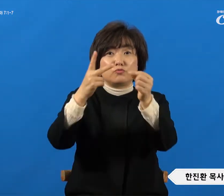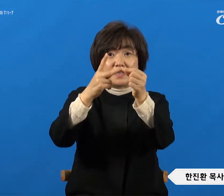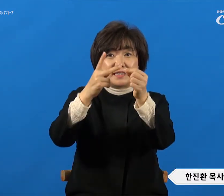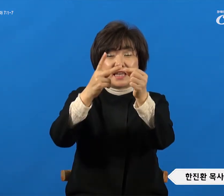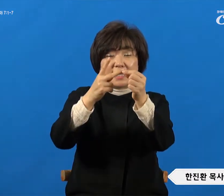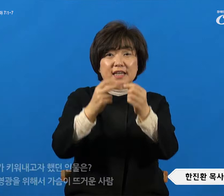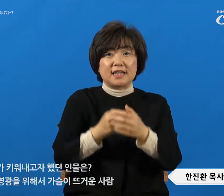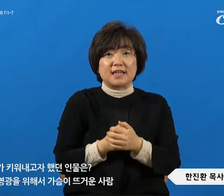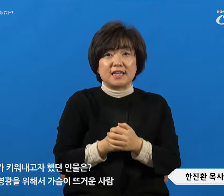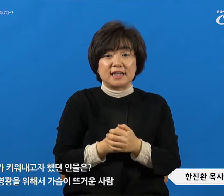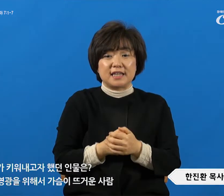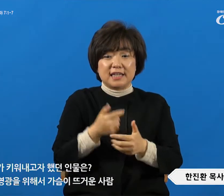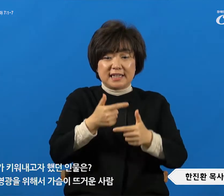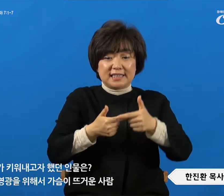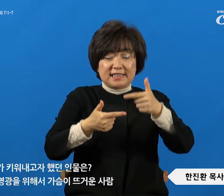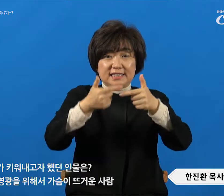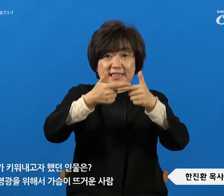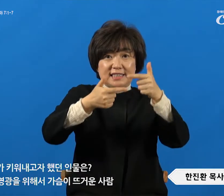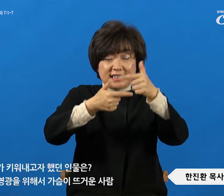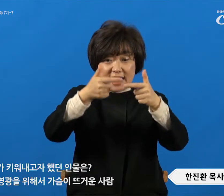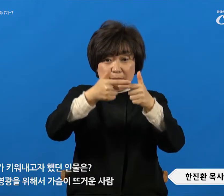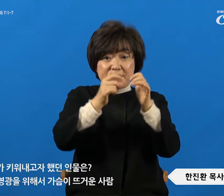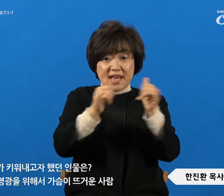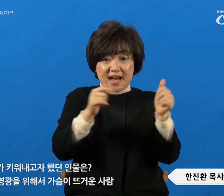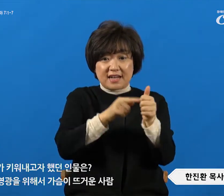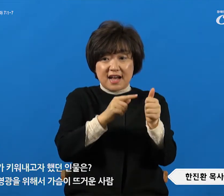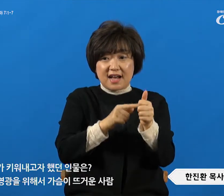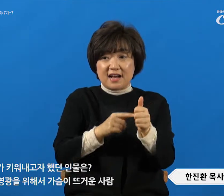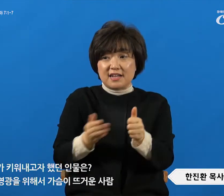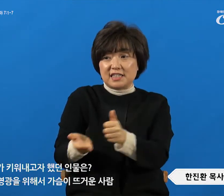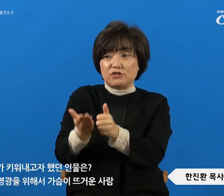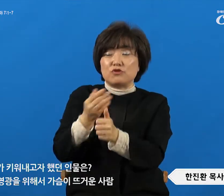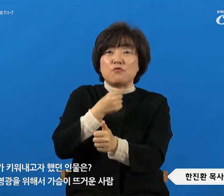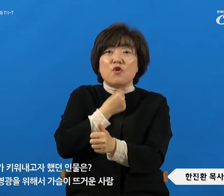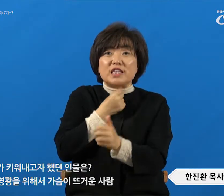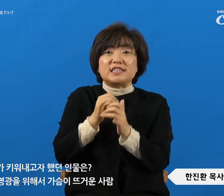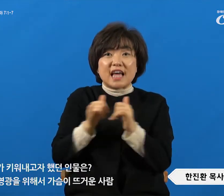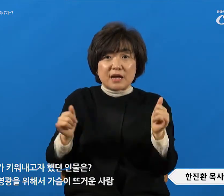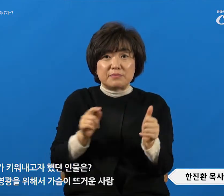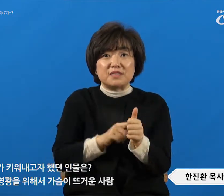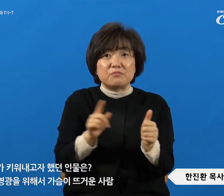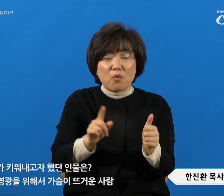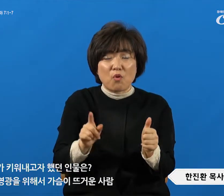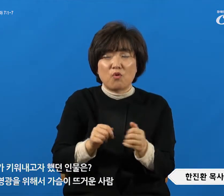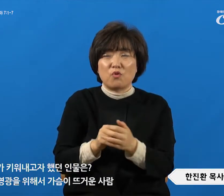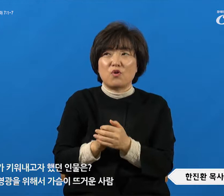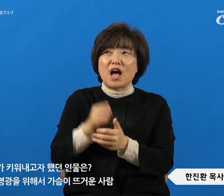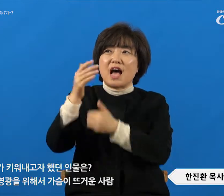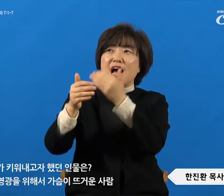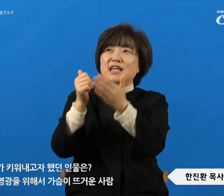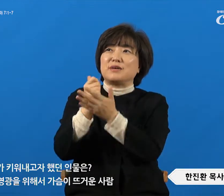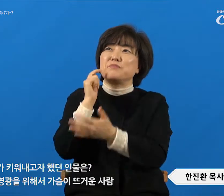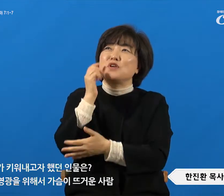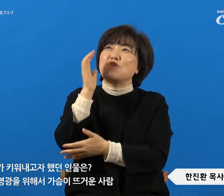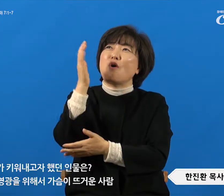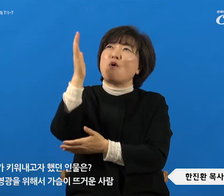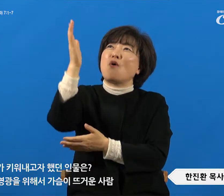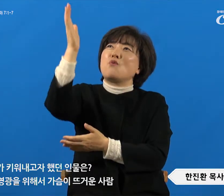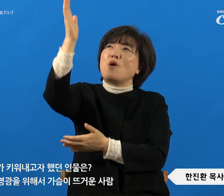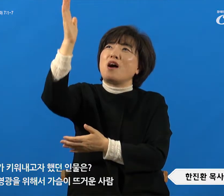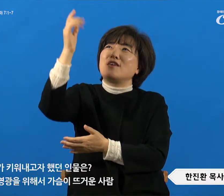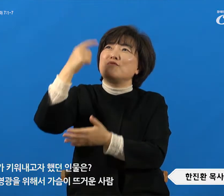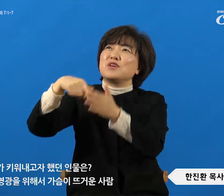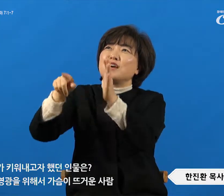둘째는, 느헤미야가 키워내기를 원했던 사람은 하나님의 영광을 위해서 가슴이 뜨거운